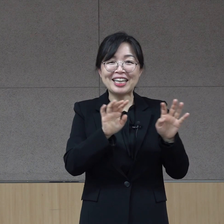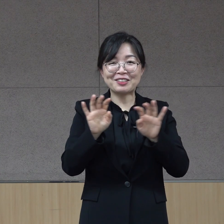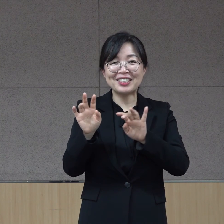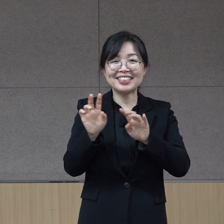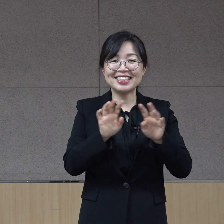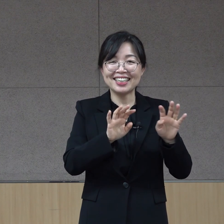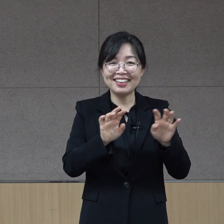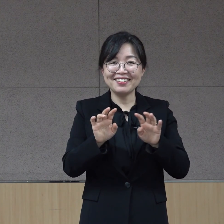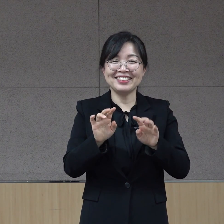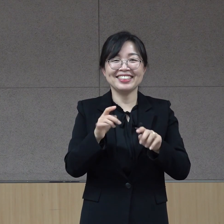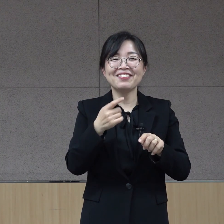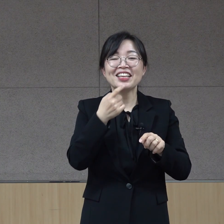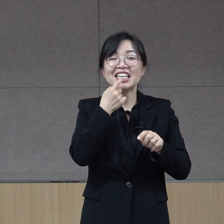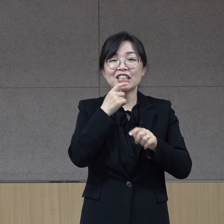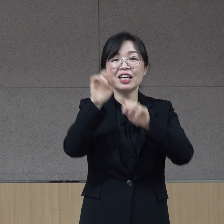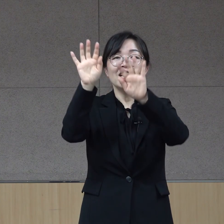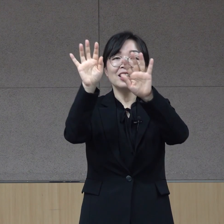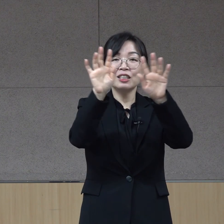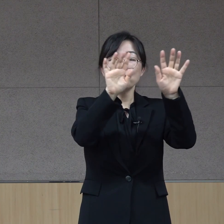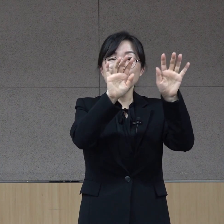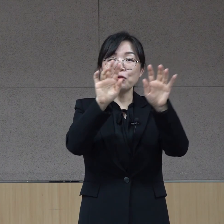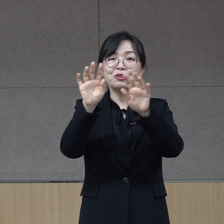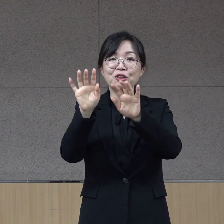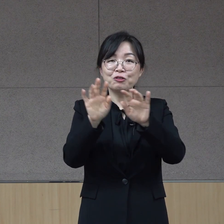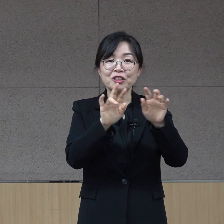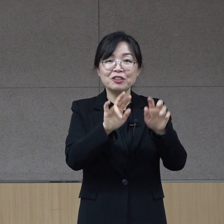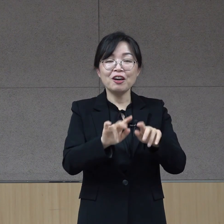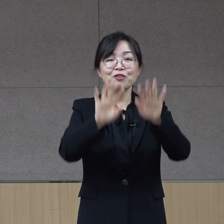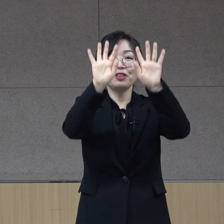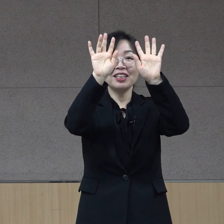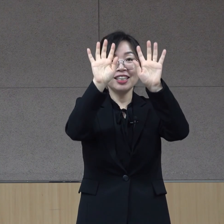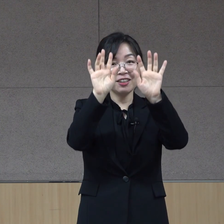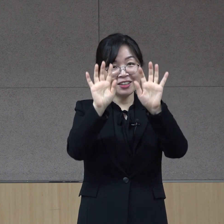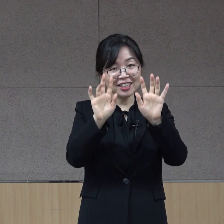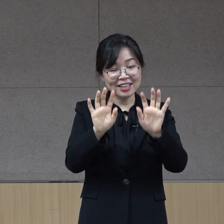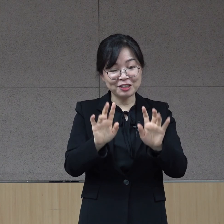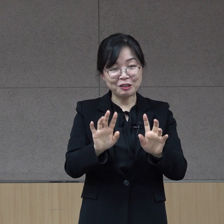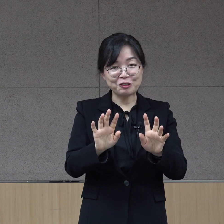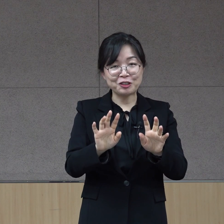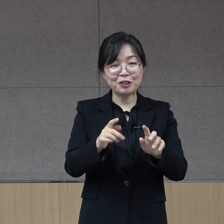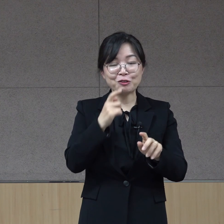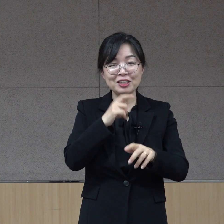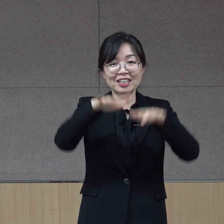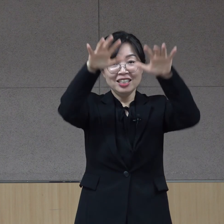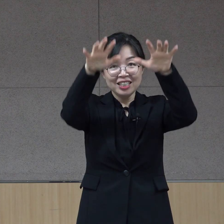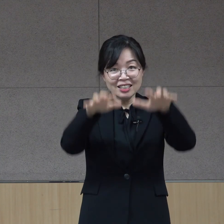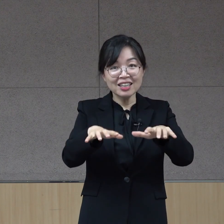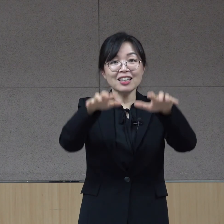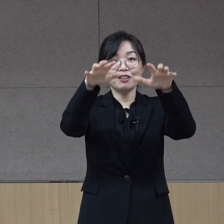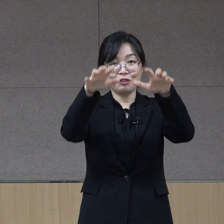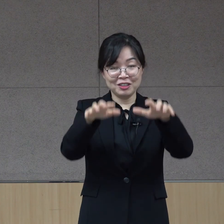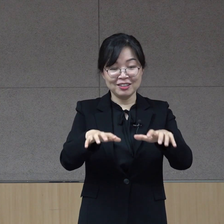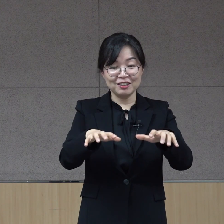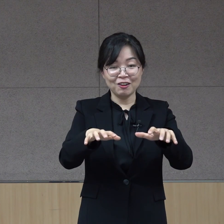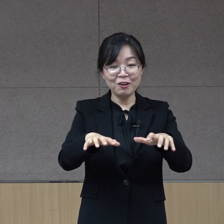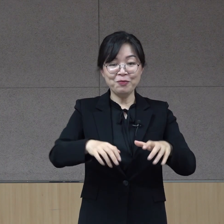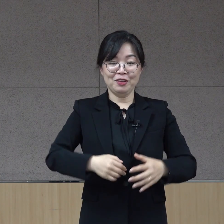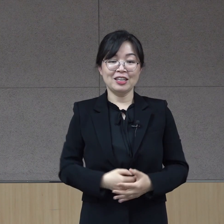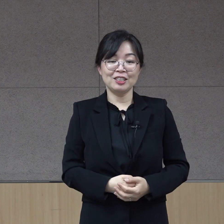약속 있으신가요? 이렇게 눈이 오는 경우도 있고요. 눈이 이렇게 내리는 경우도 있고요. 눈이 이렇게 내릴 수도 있다는 거